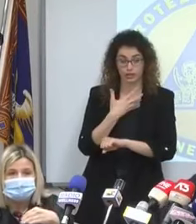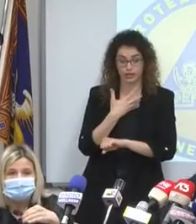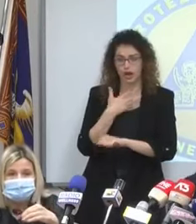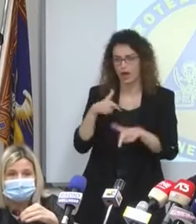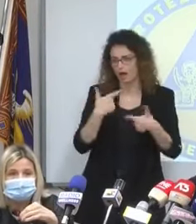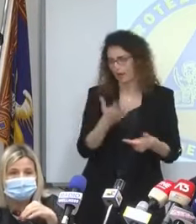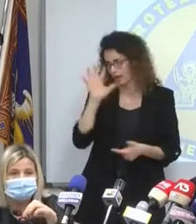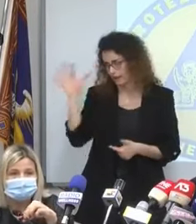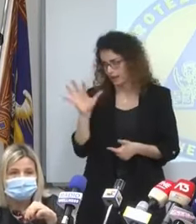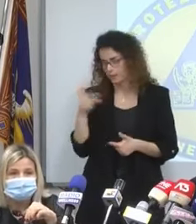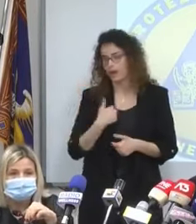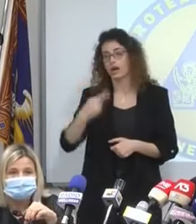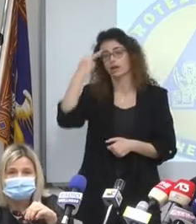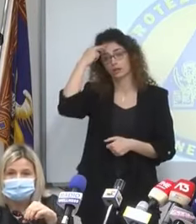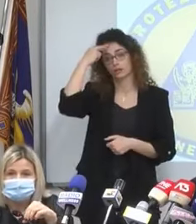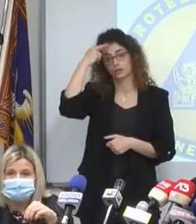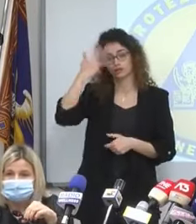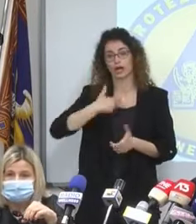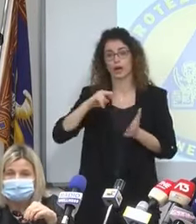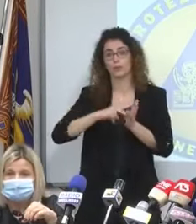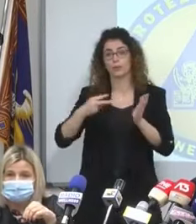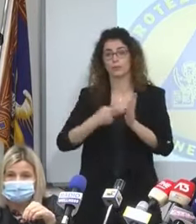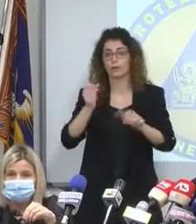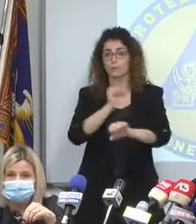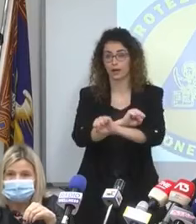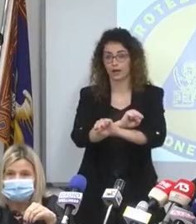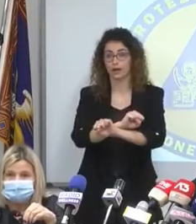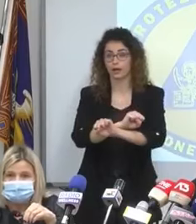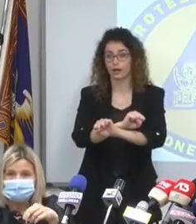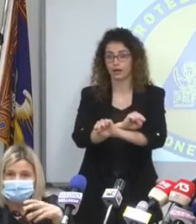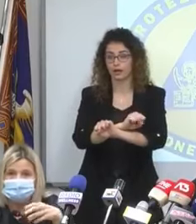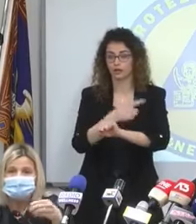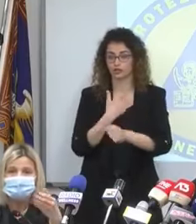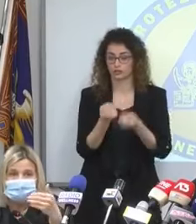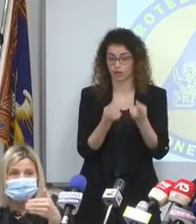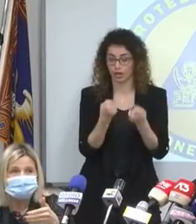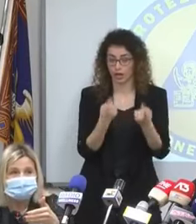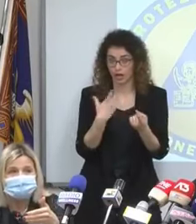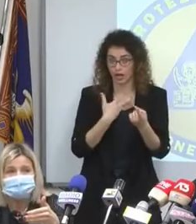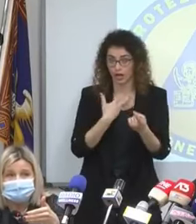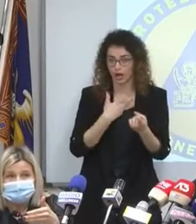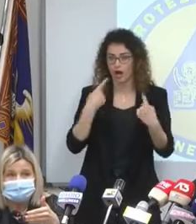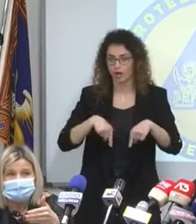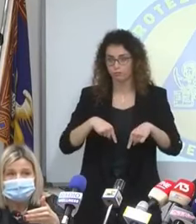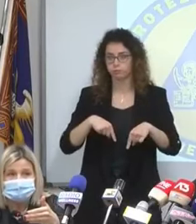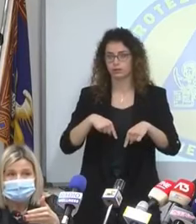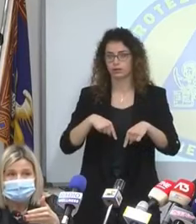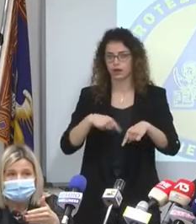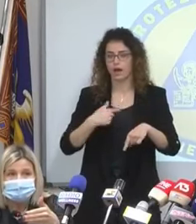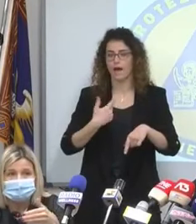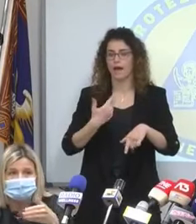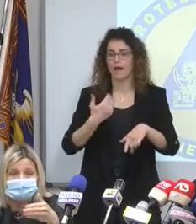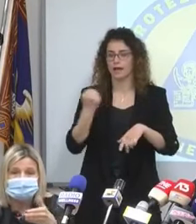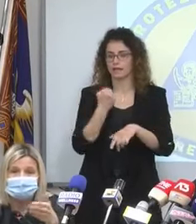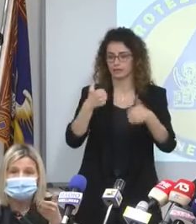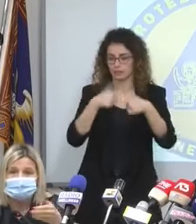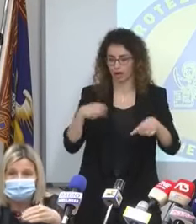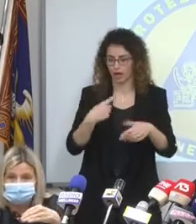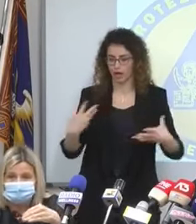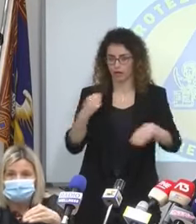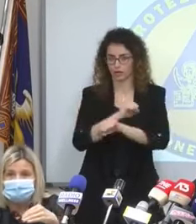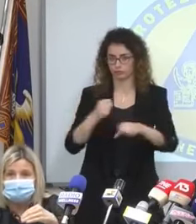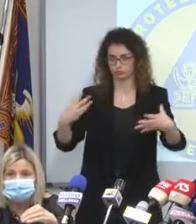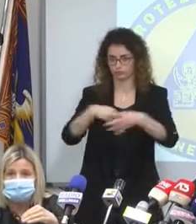degli esempi. Perché vi ricordate che c'era il problema dei penitenziari, che comunque c'erano dei focolai e quindi quelli rientravano tra i primi servizi essenziali.